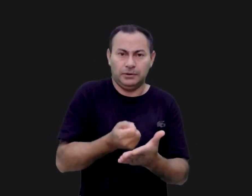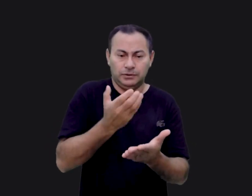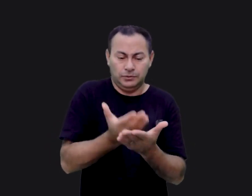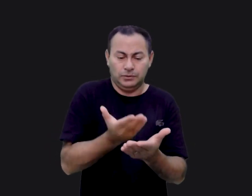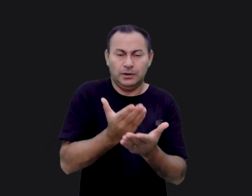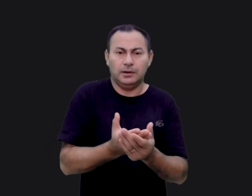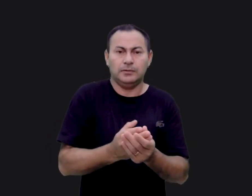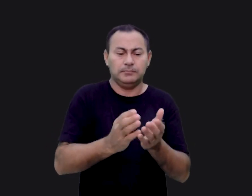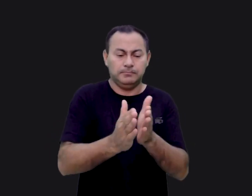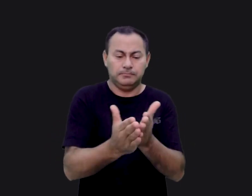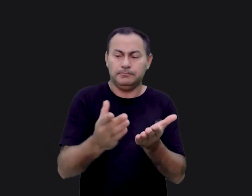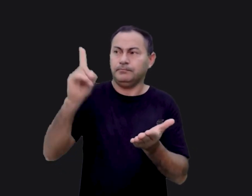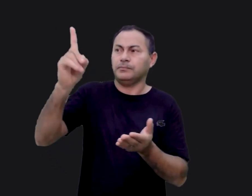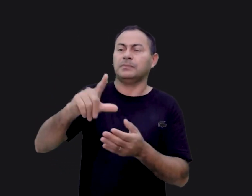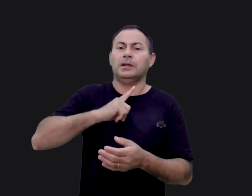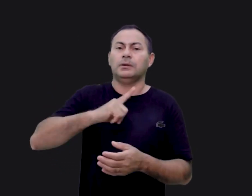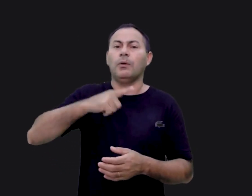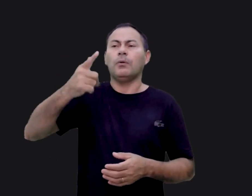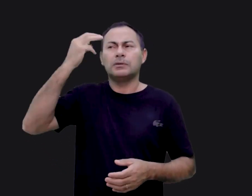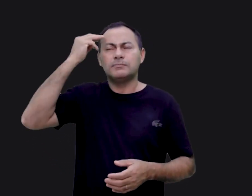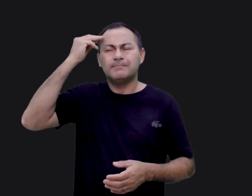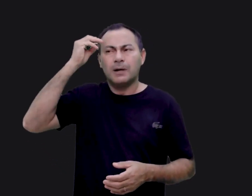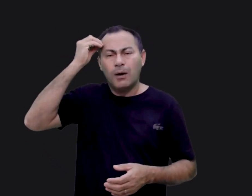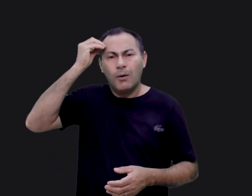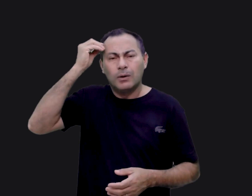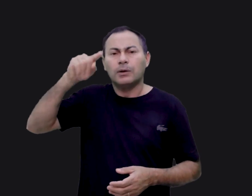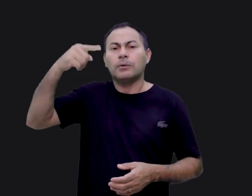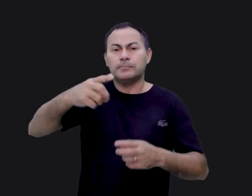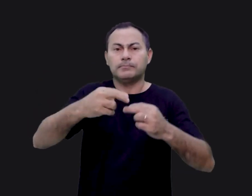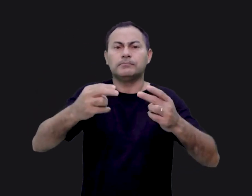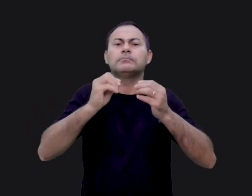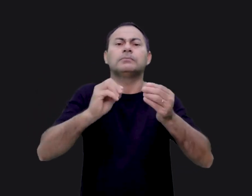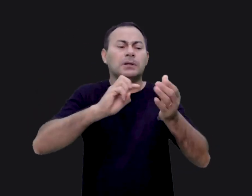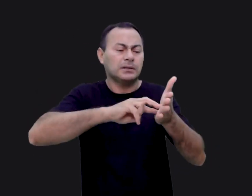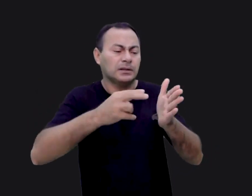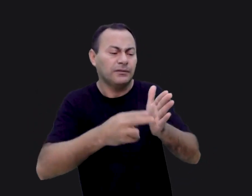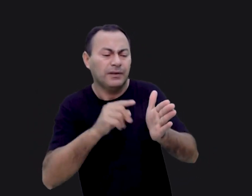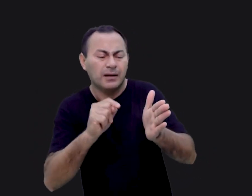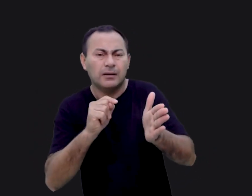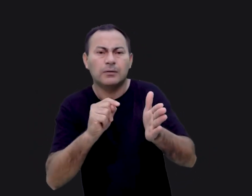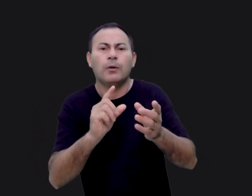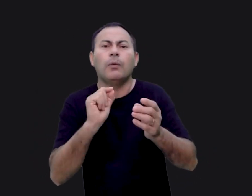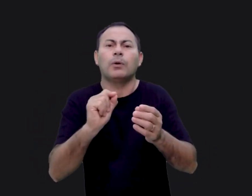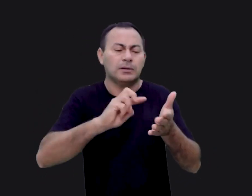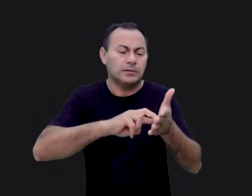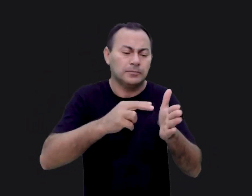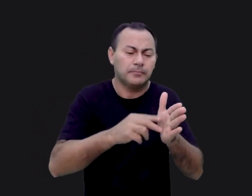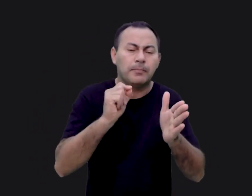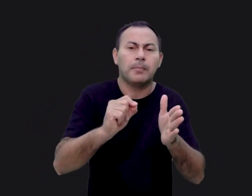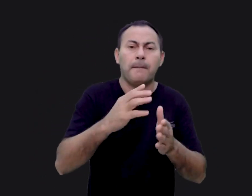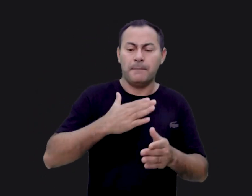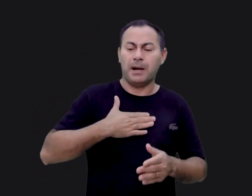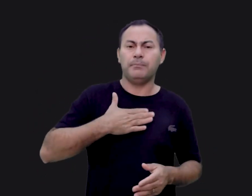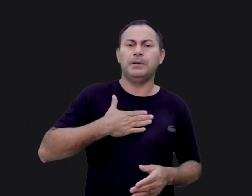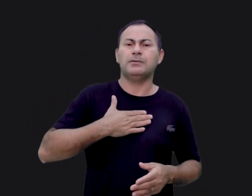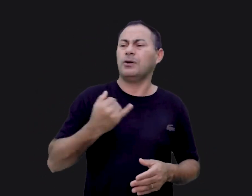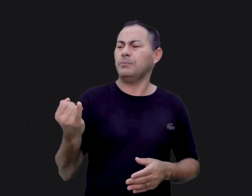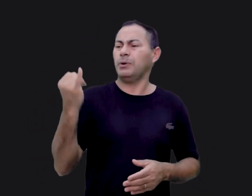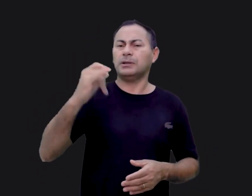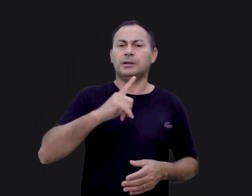estudar as Escrituras tendo em mente outras questões. O que isso quer dizer? O que significa? O que significa para mim?